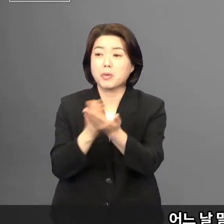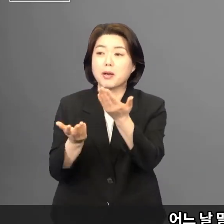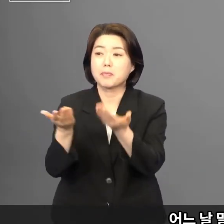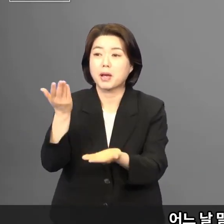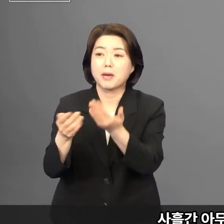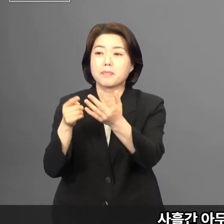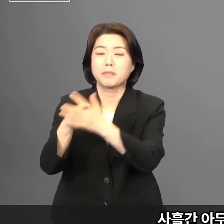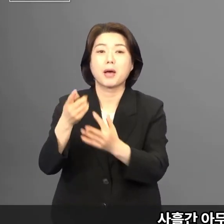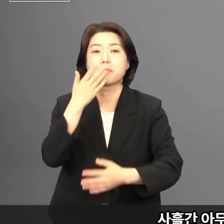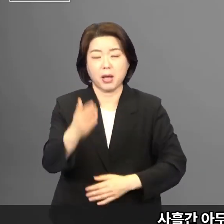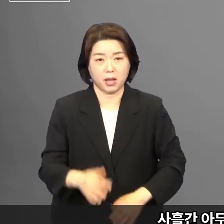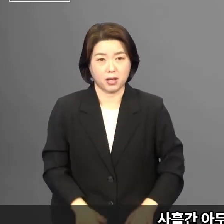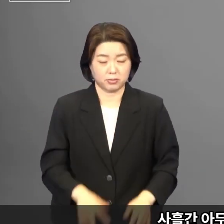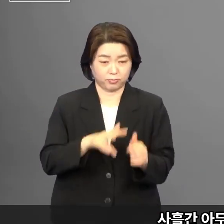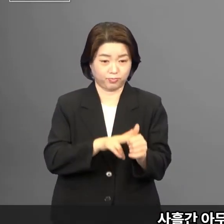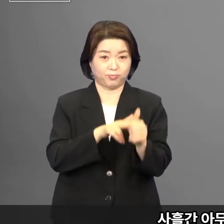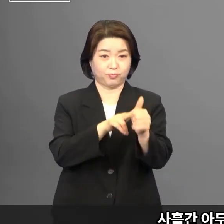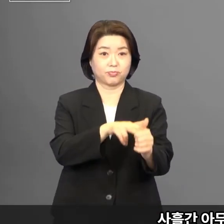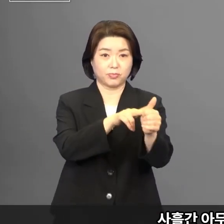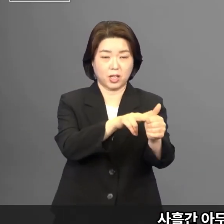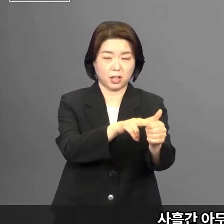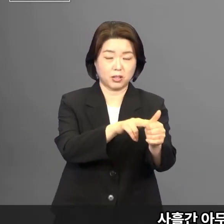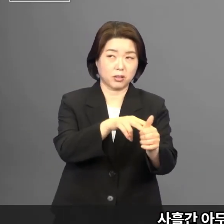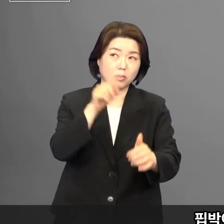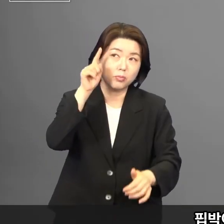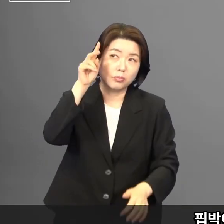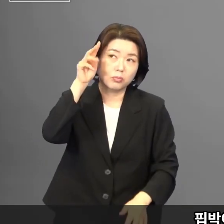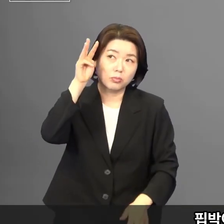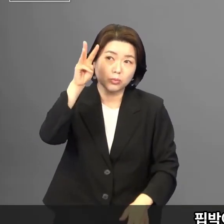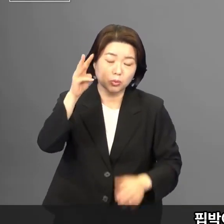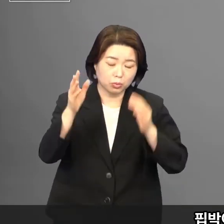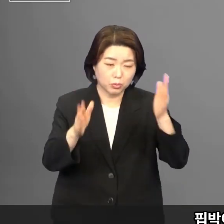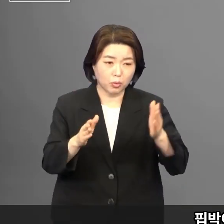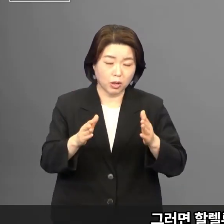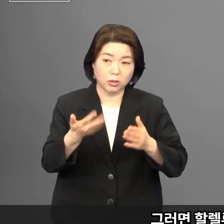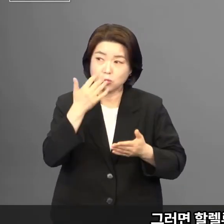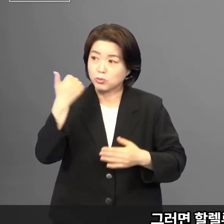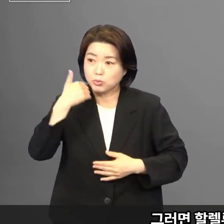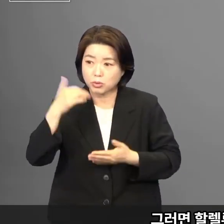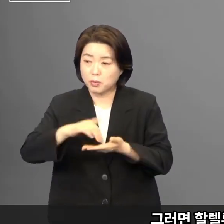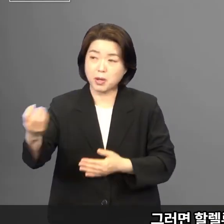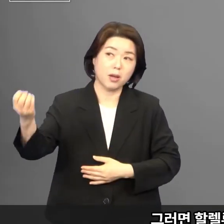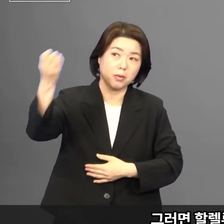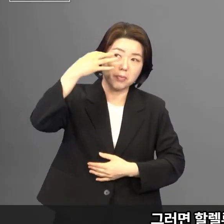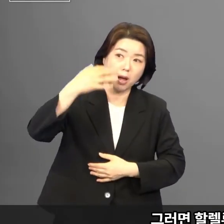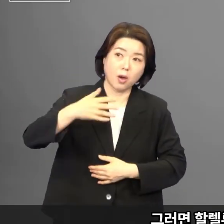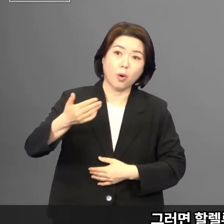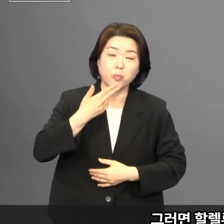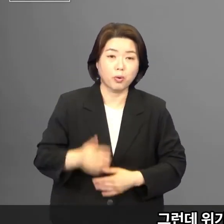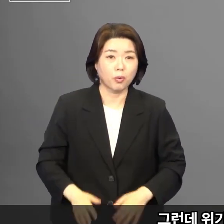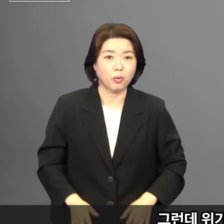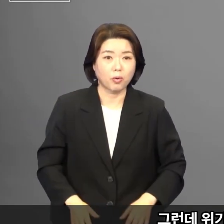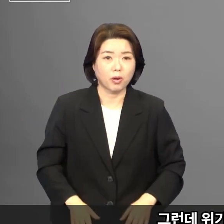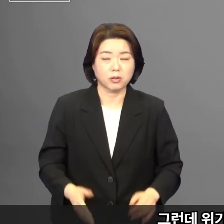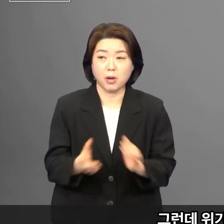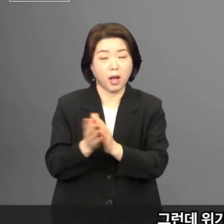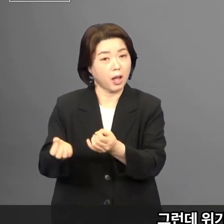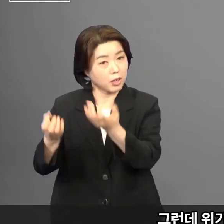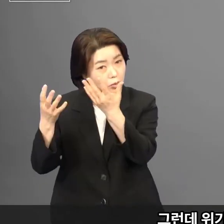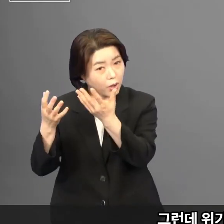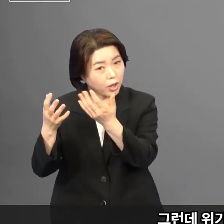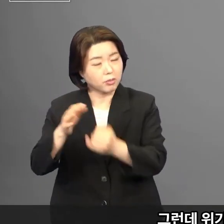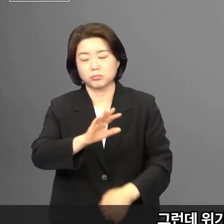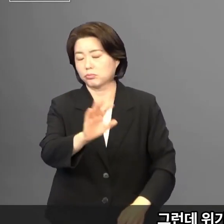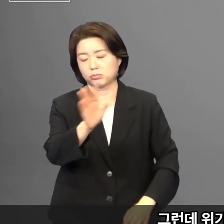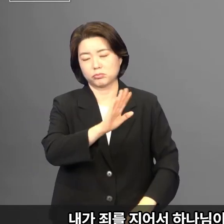말을 타고 가는데 사흘간 아무런 일이 없었어요. 핍박이 없었어요. 그러면 할렐루야 할 일이잖아요. 근데 위기로